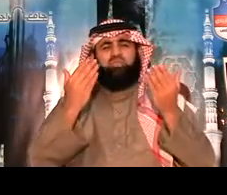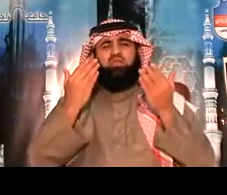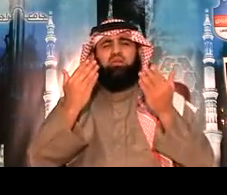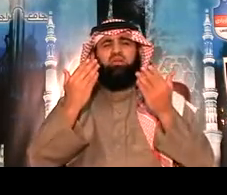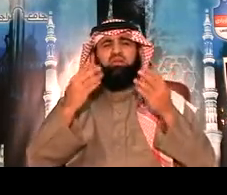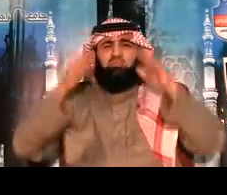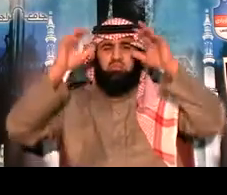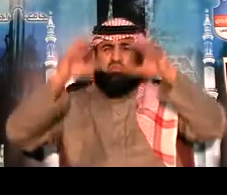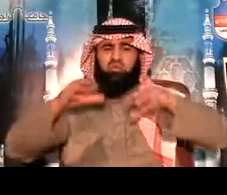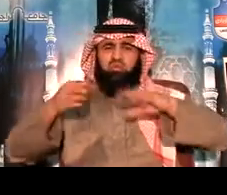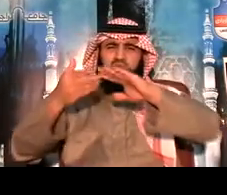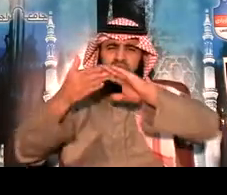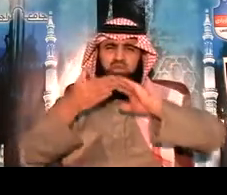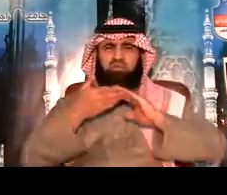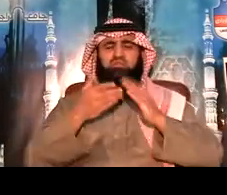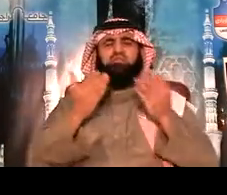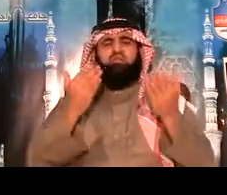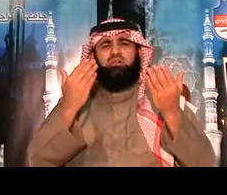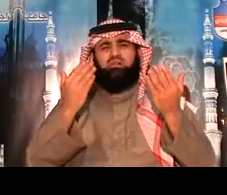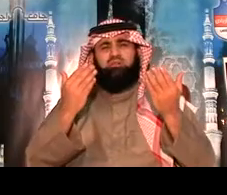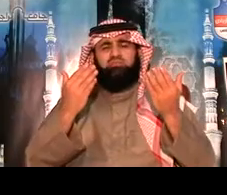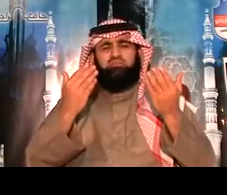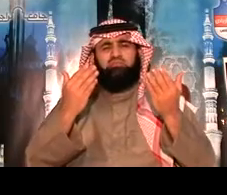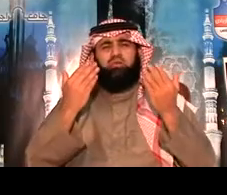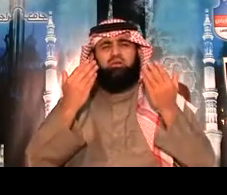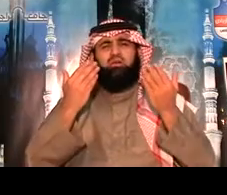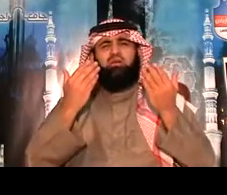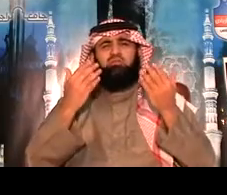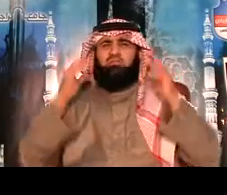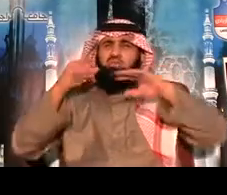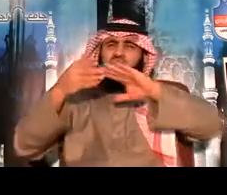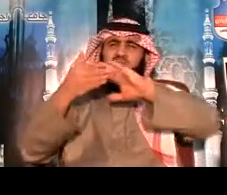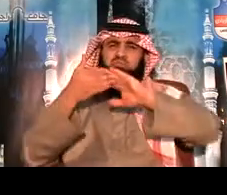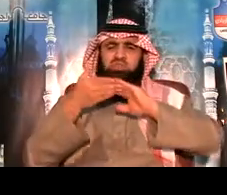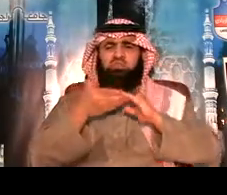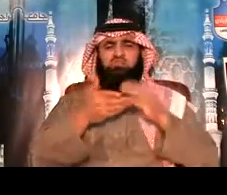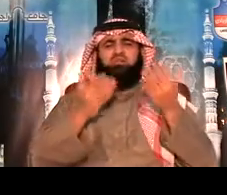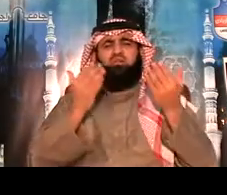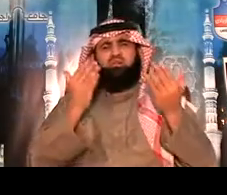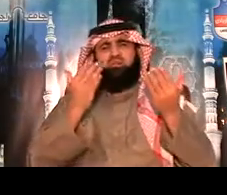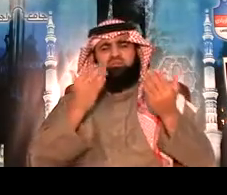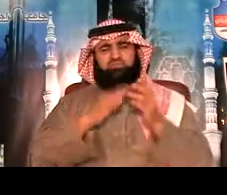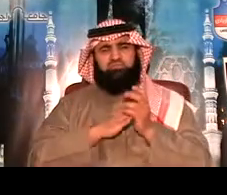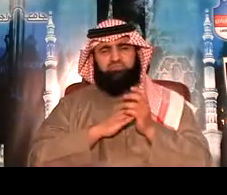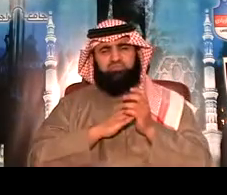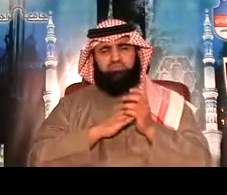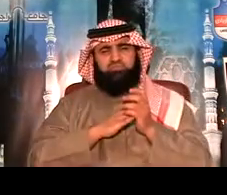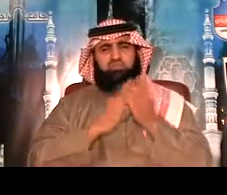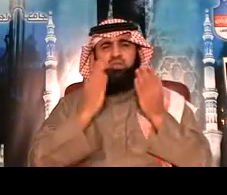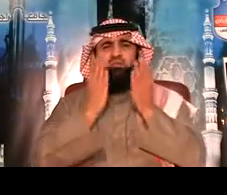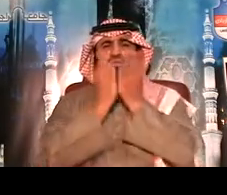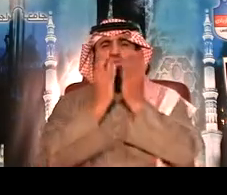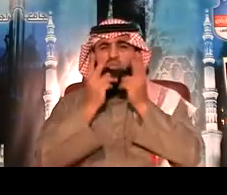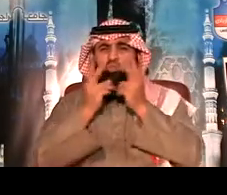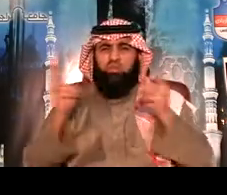رب العالمين، اللهم أغثنا يا رب العالمين. اللهم استجب دعاءنا، هذا